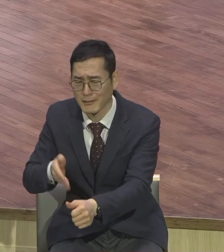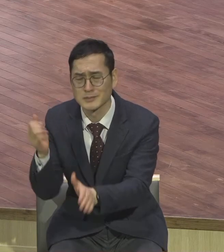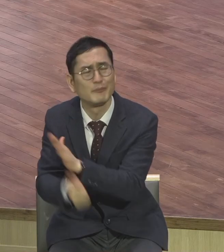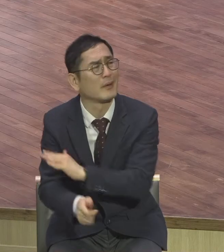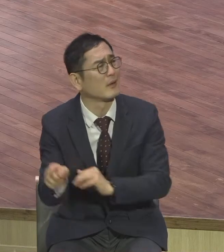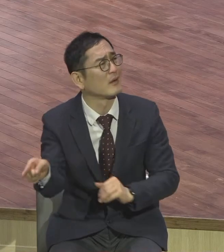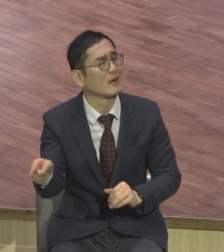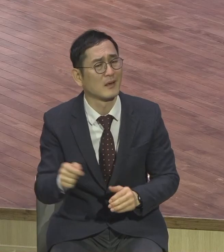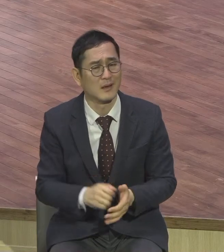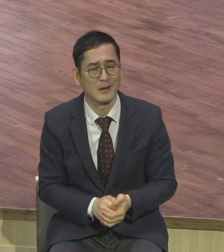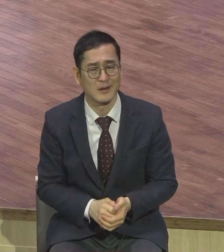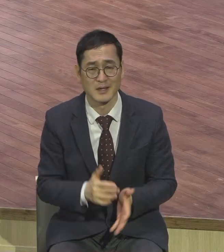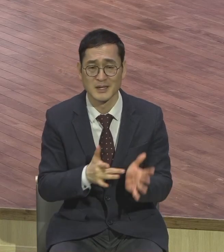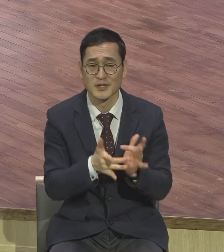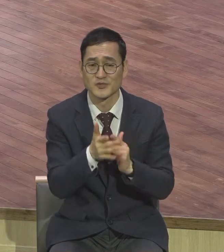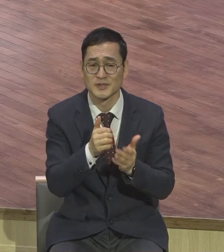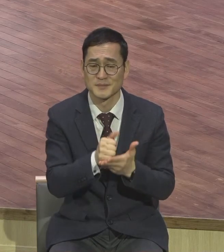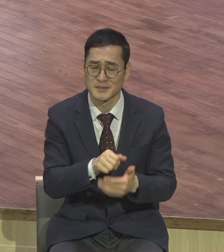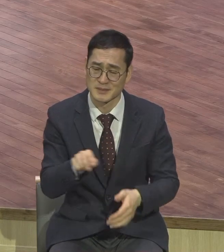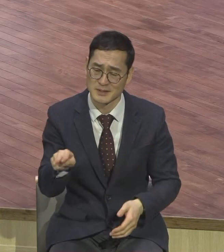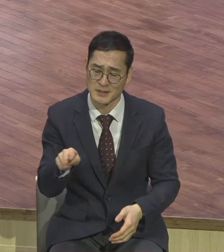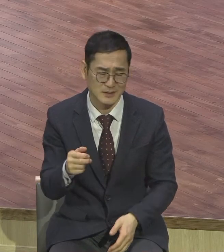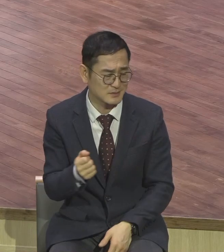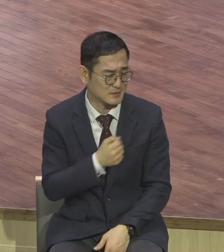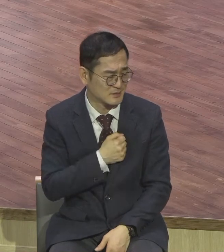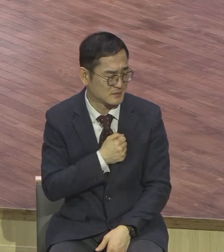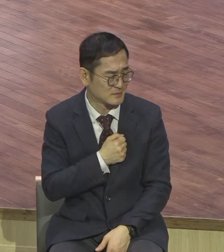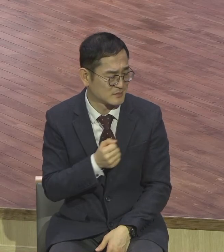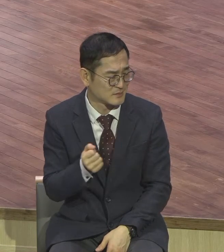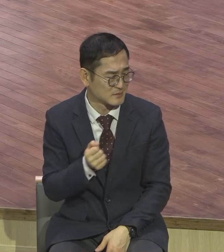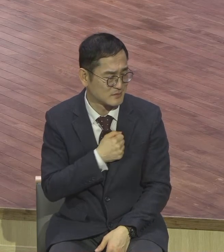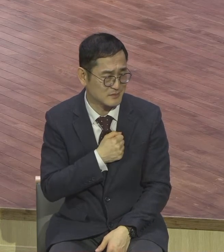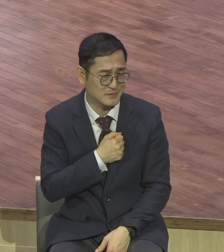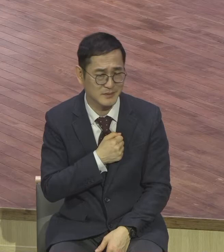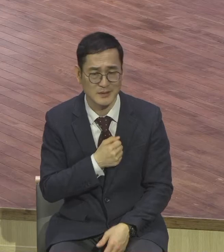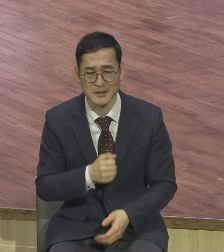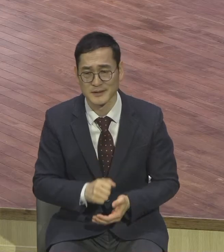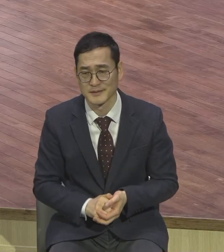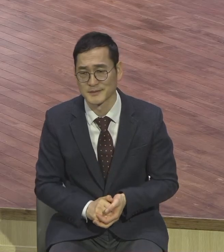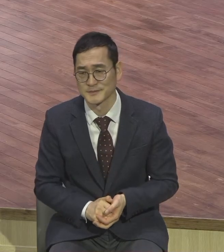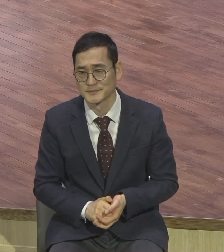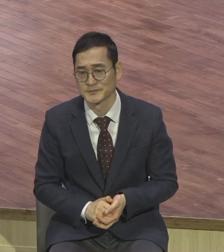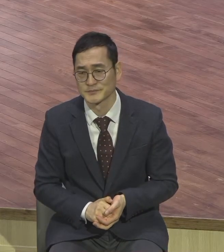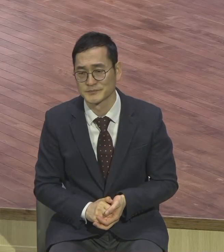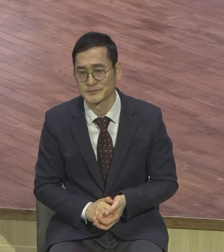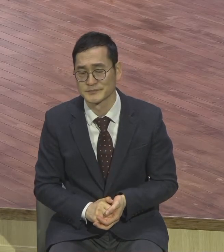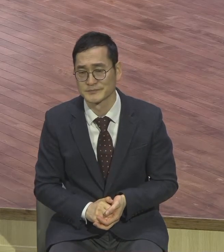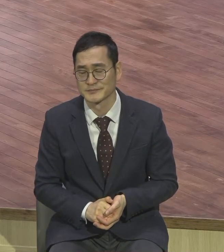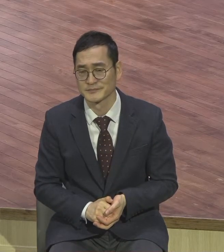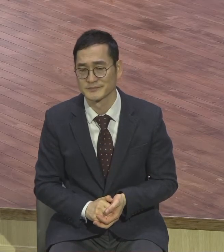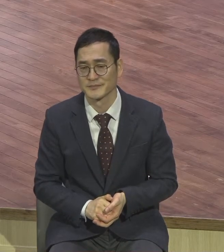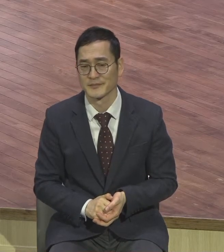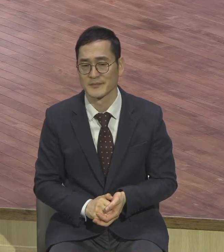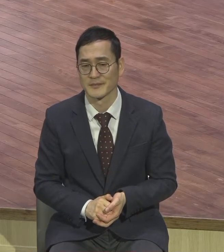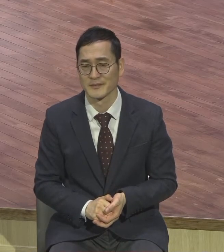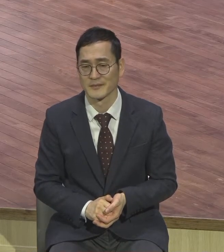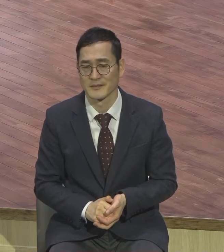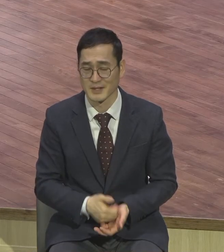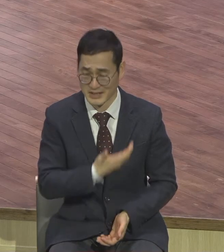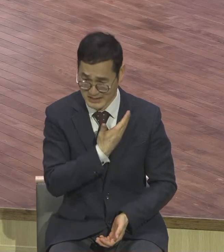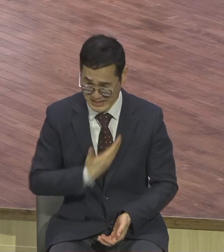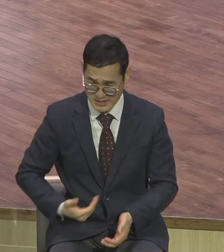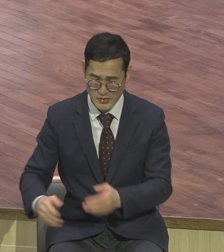얼마나 안타깝고 비참한 말입니까? 답을 달라고 찾아왔는데 답을